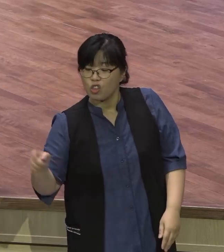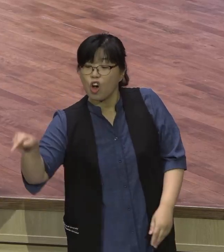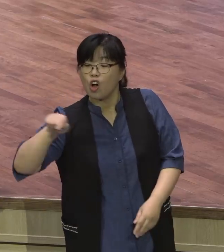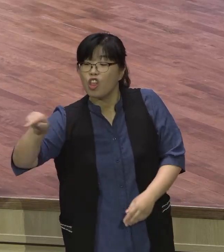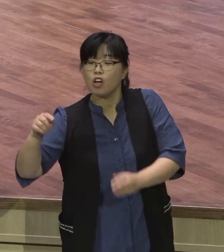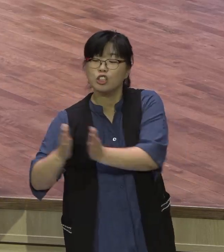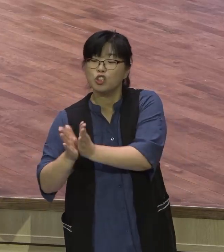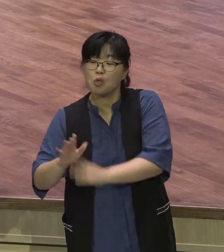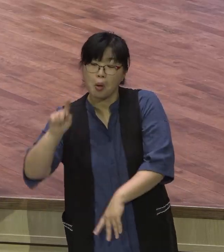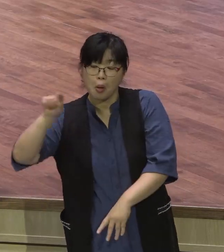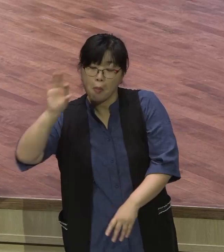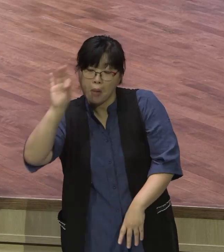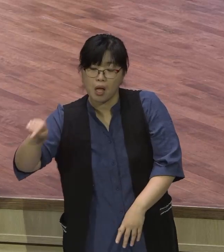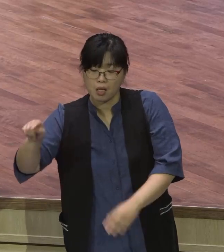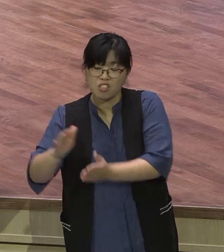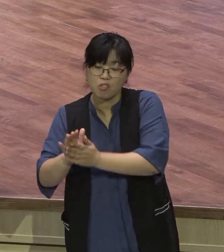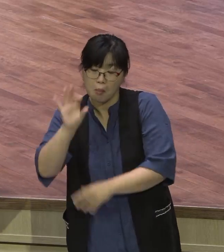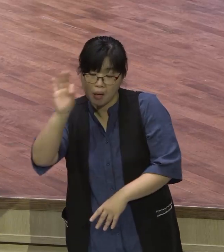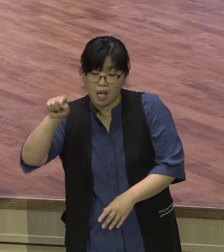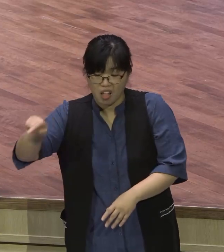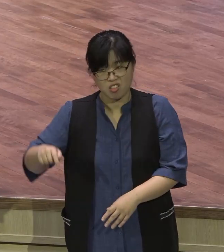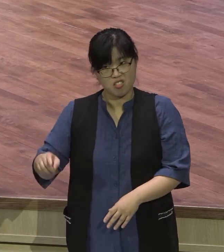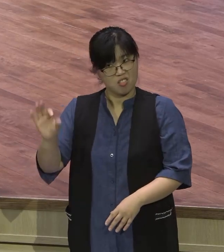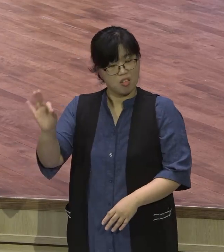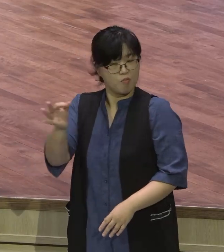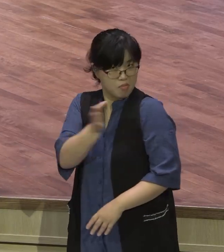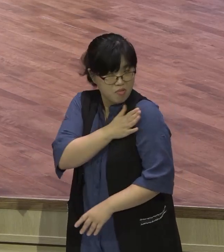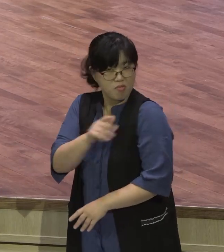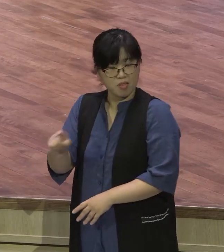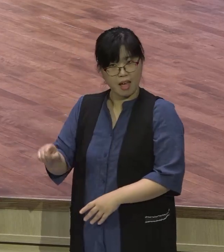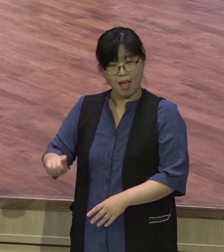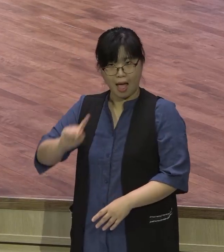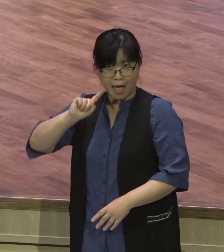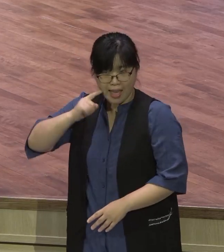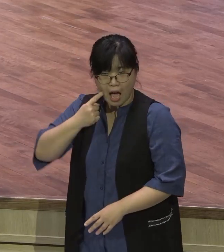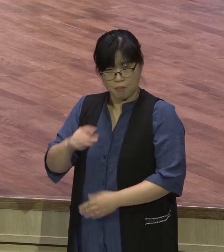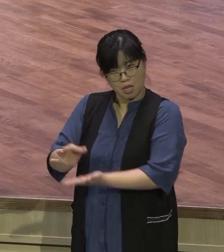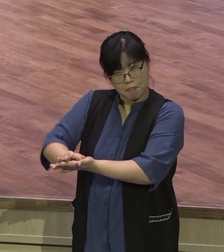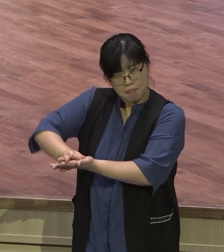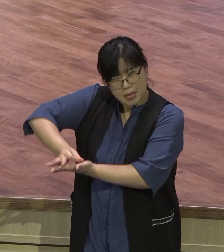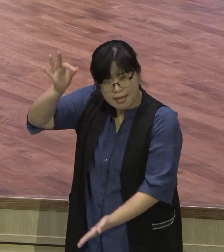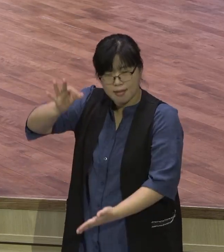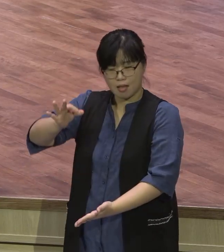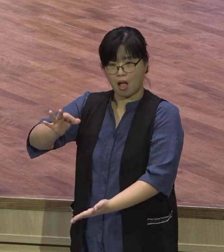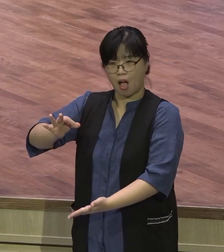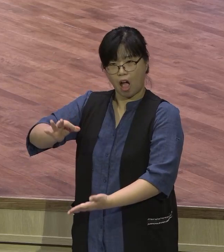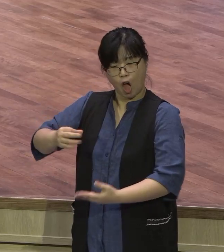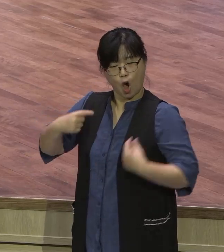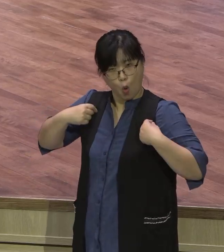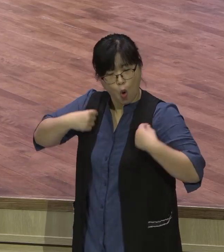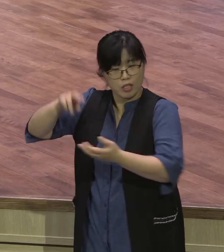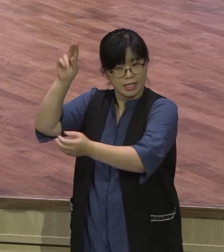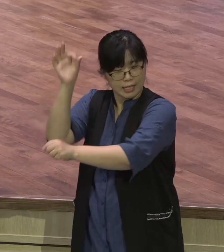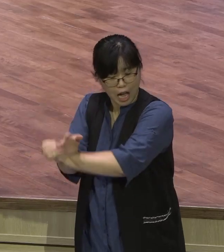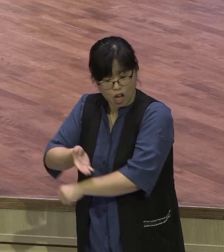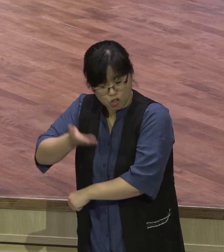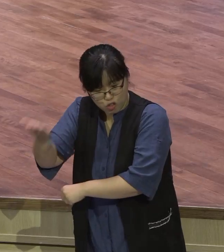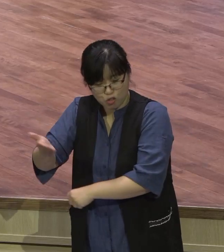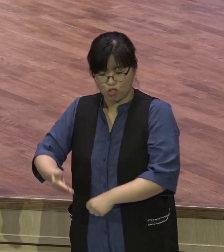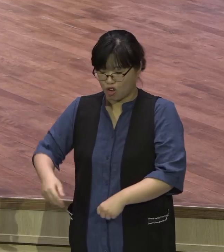언제가 한 번 세계영감 가든 얼마나 땡꼬냐 올라 박수 한번 끌거라 생각이 싹 올라 이엉감